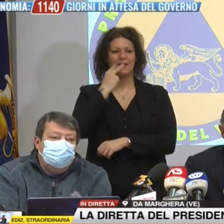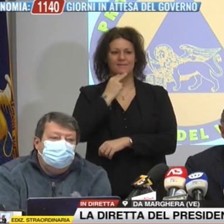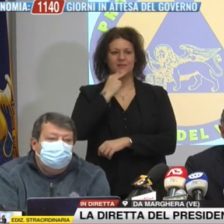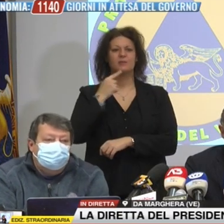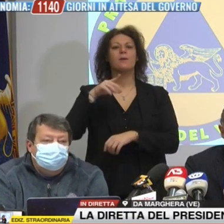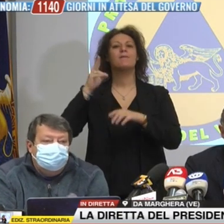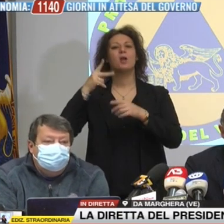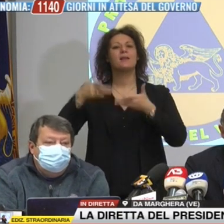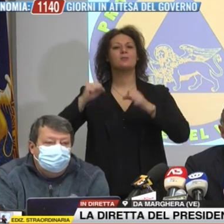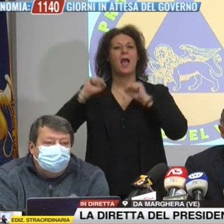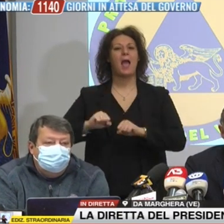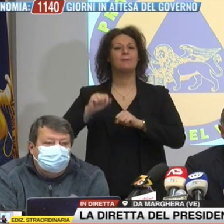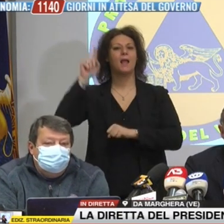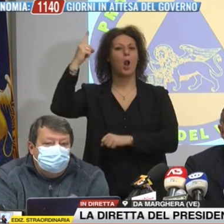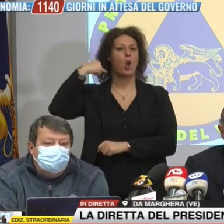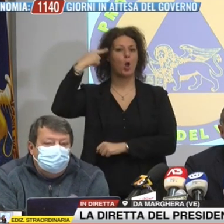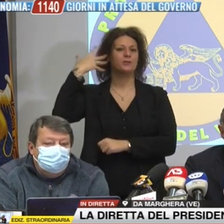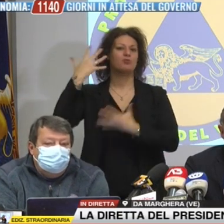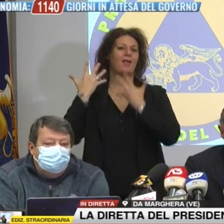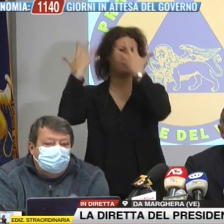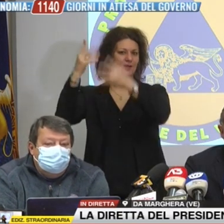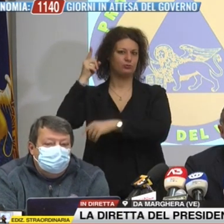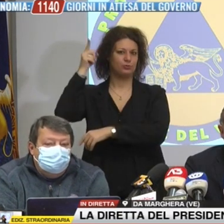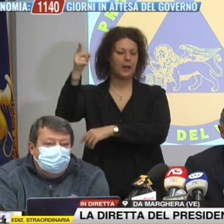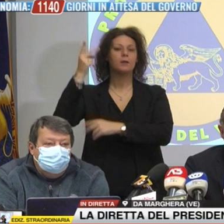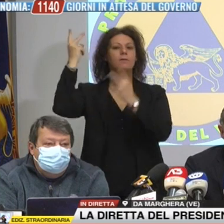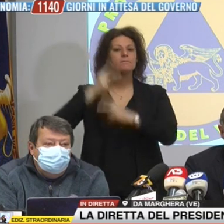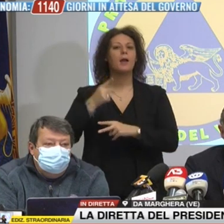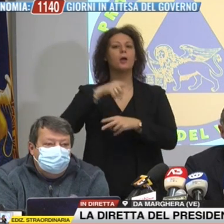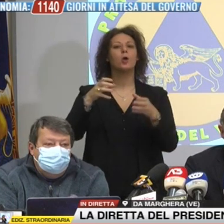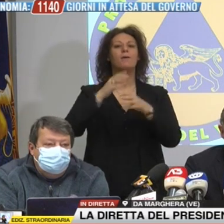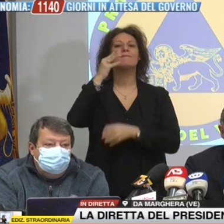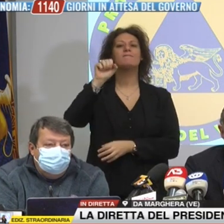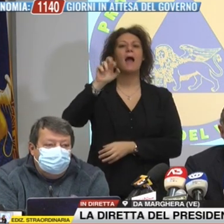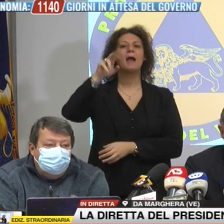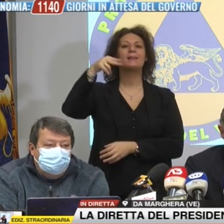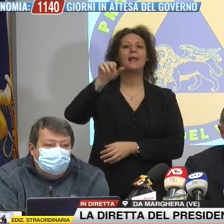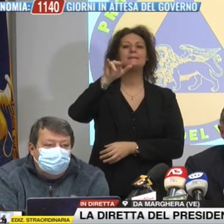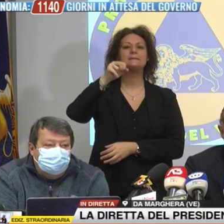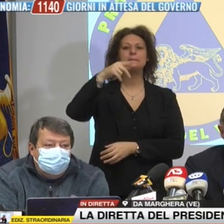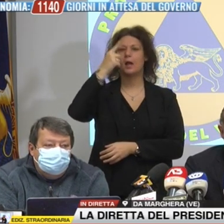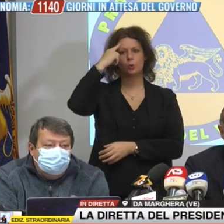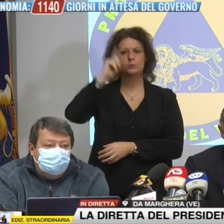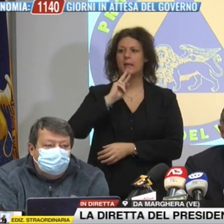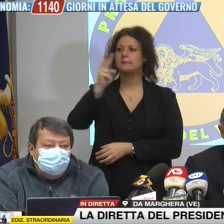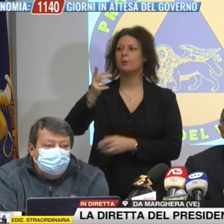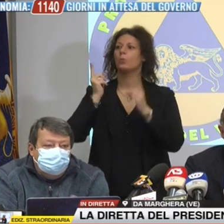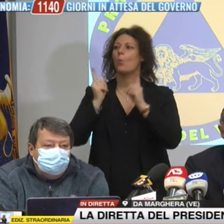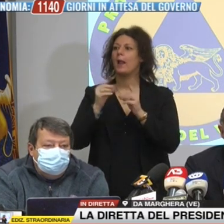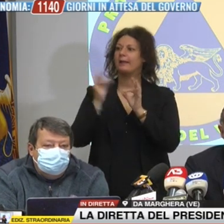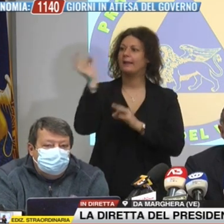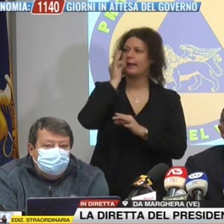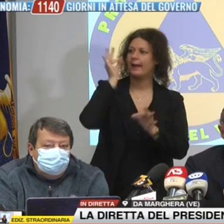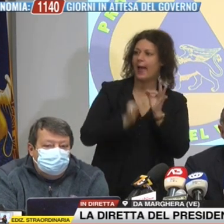10 anni sta a Londra. La Farnesina non è a tutt'ora in grado di dirle che cosa fare, cioè se fare i test rapido o molecolare, se la quarantena, ci